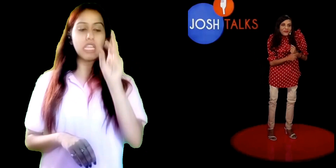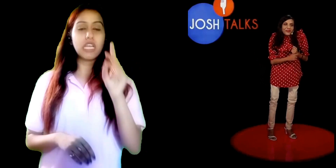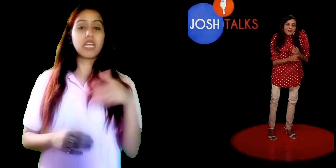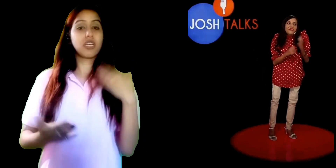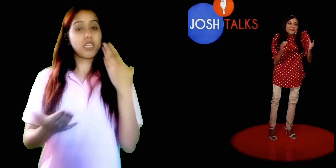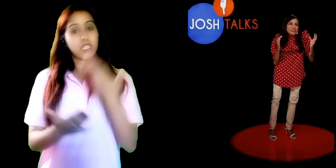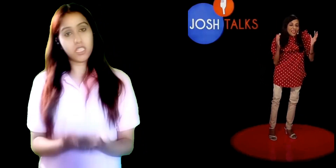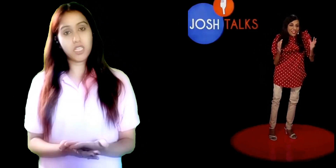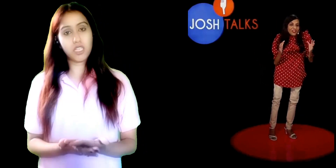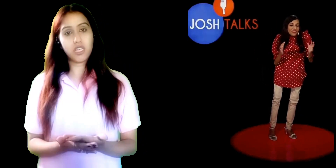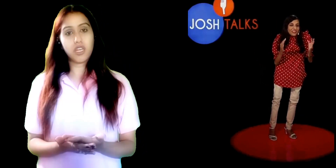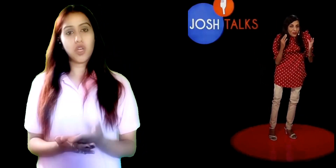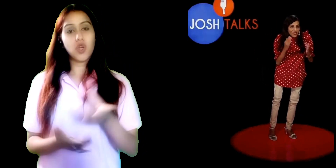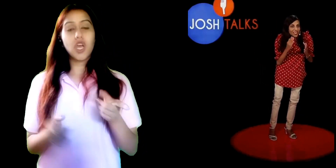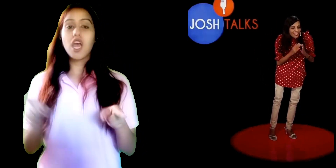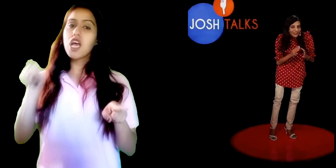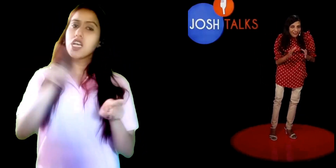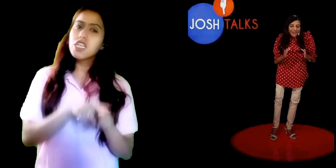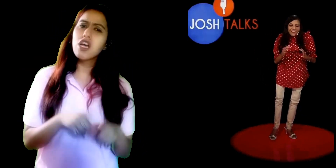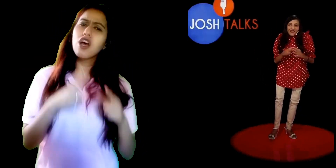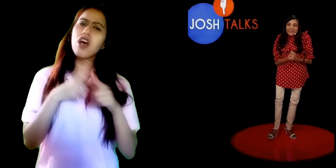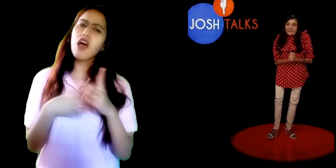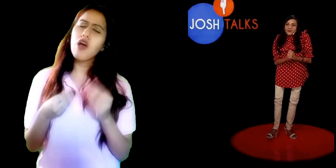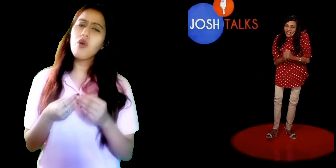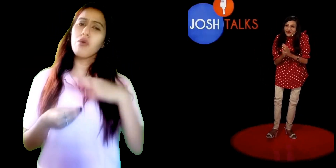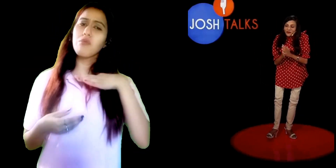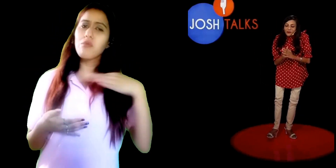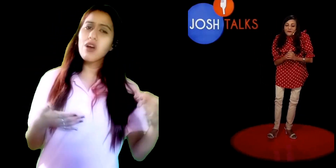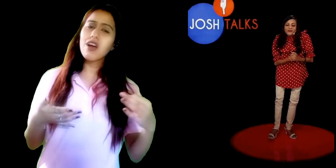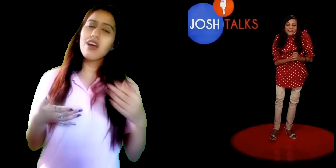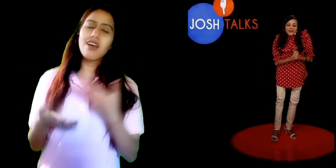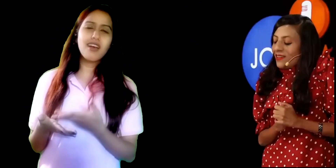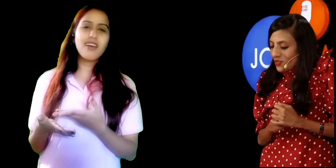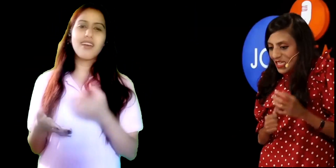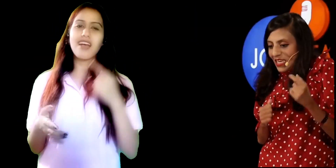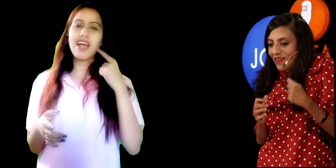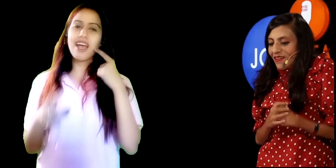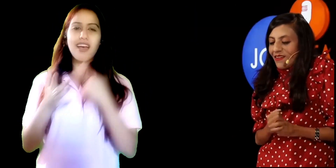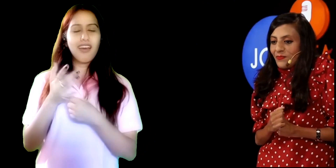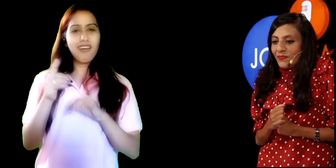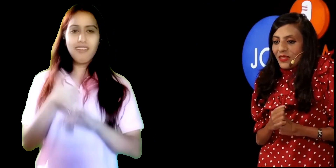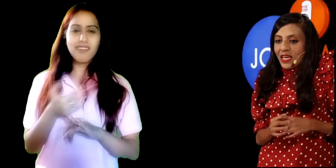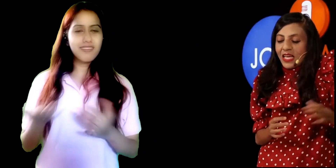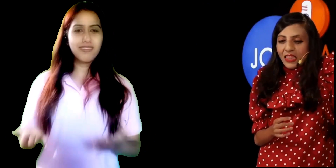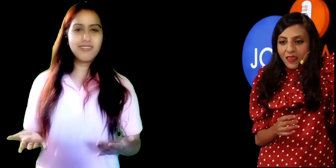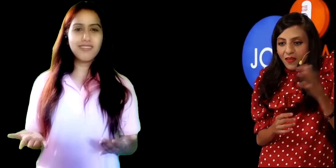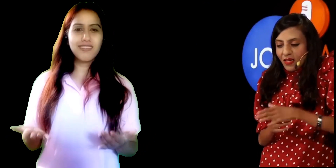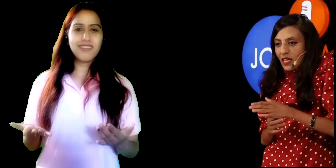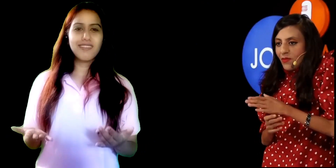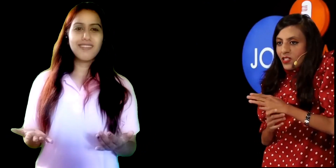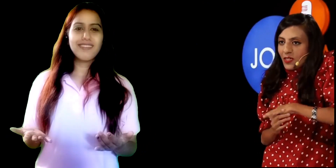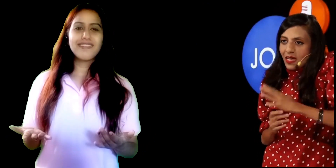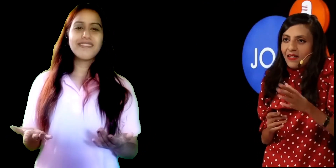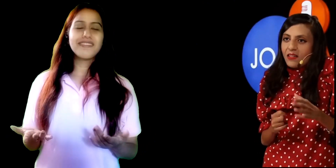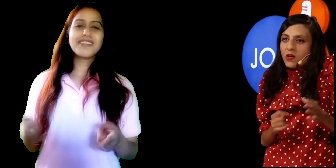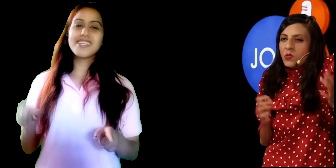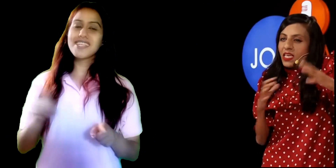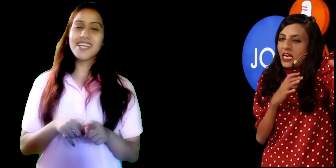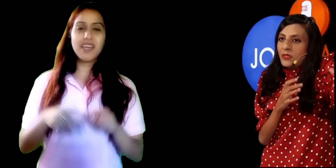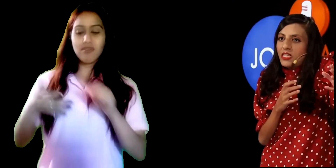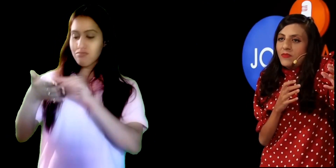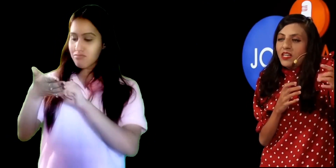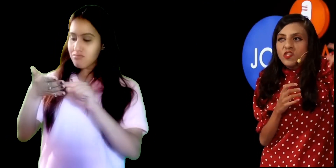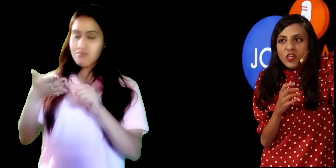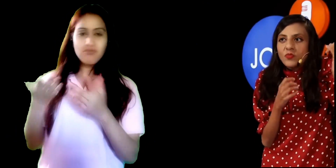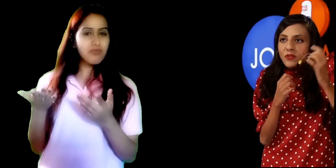ये तो भगवान तुम्हें कहना चाहता है कि तुम्हें यही करना है तो यही करो। तो ठीक है, थर्ड टाइम का जब रिज़ल्ट आ रहा था